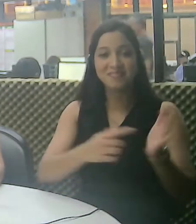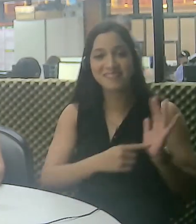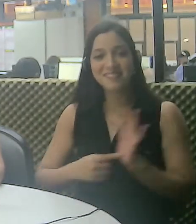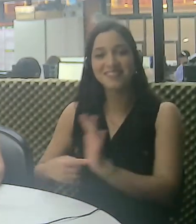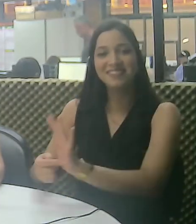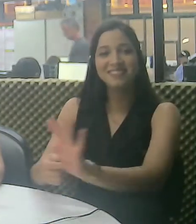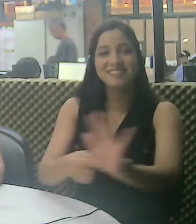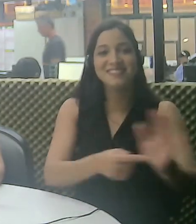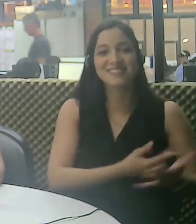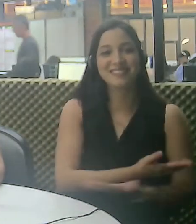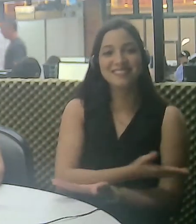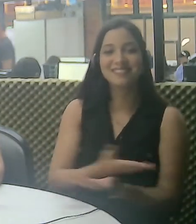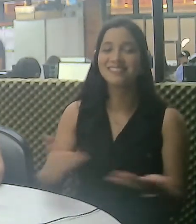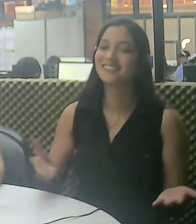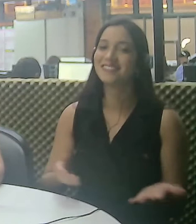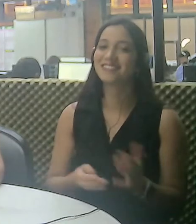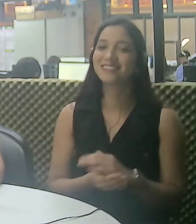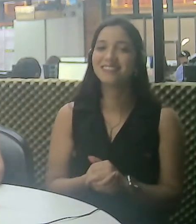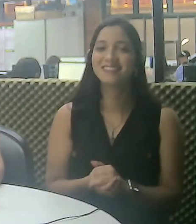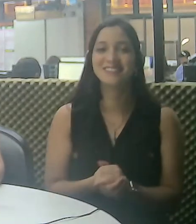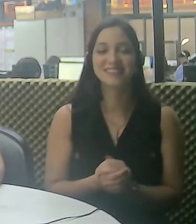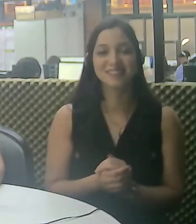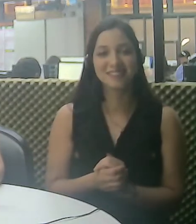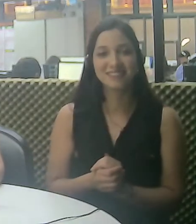Uberlândia no ar pra você.